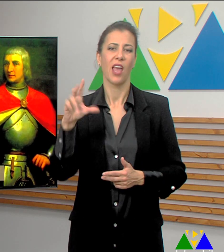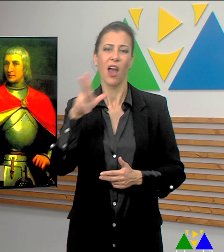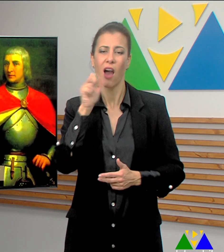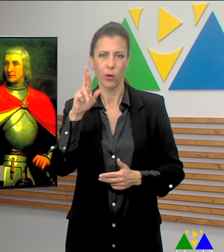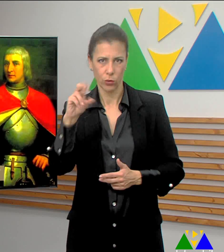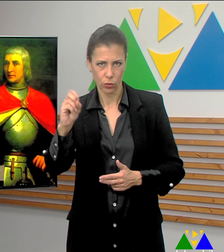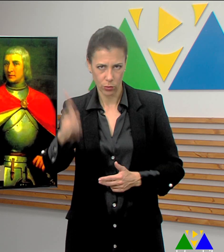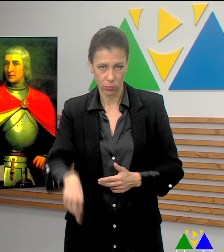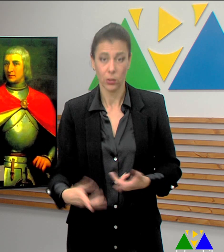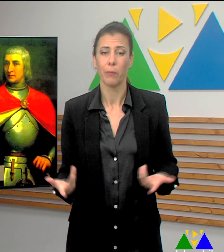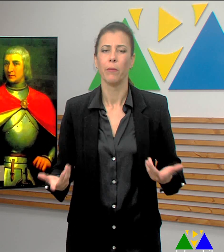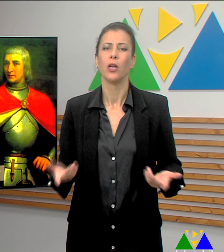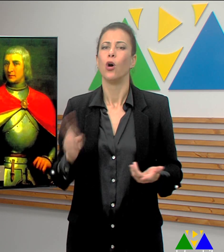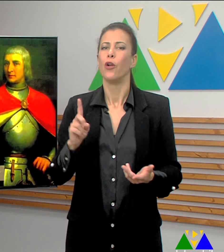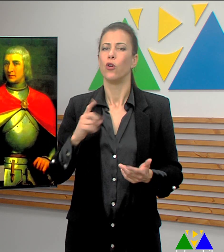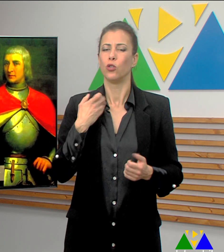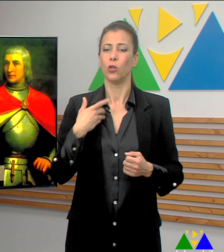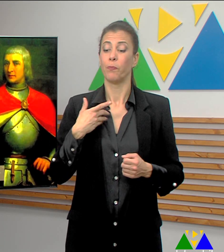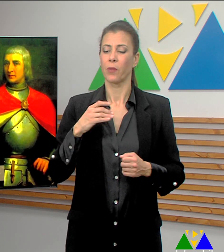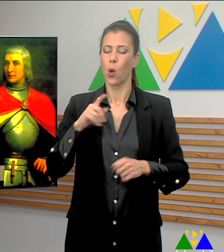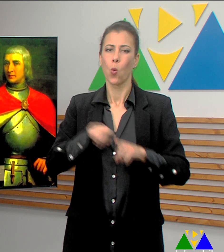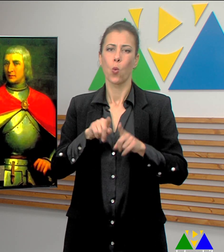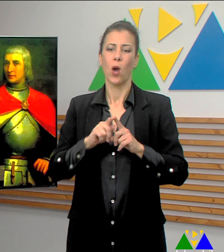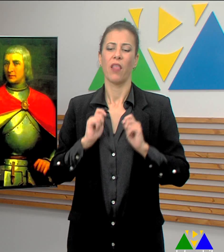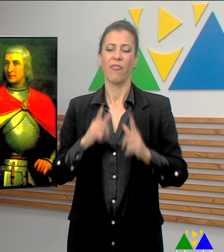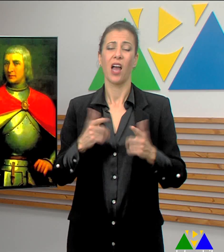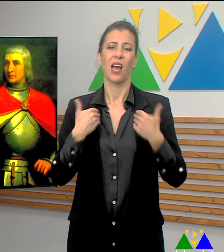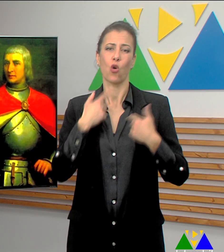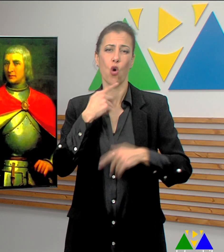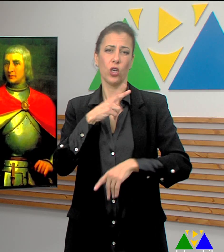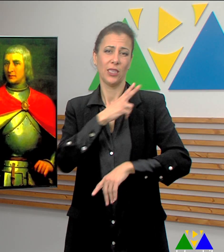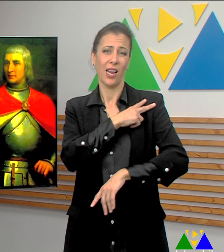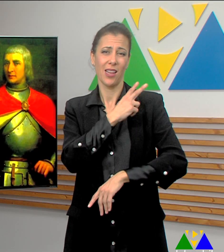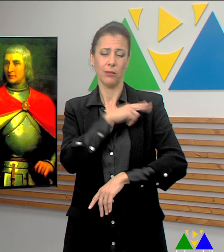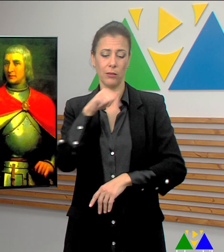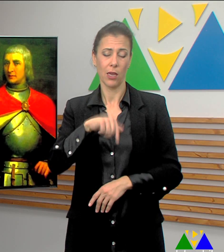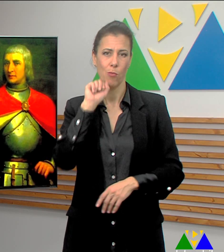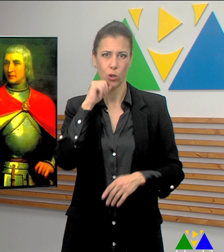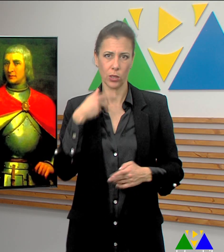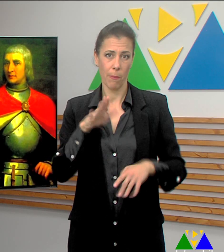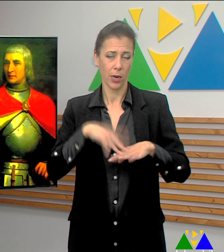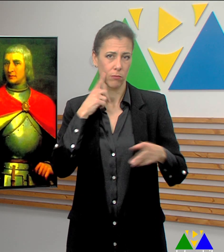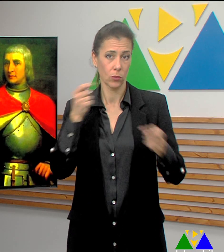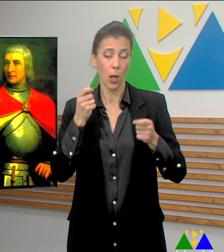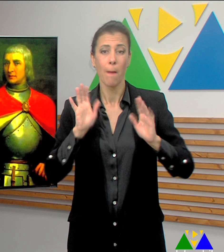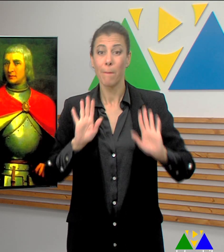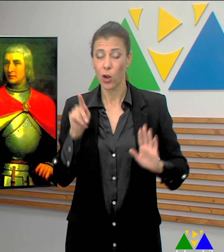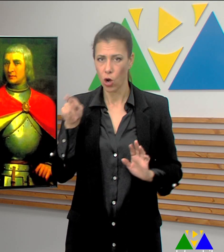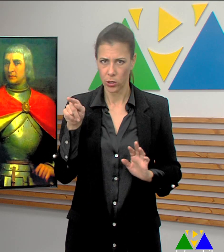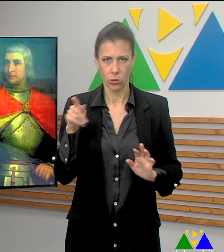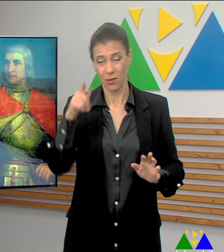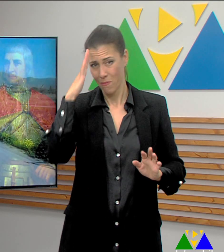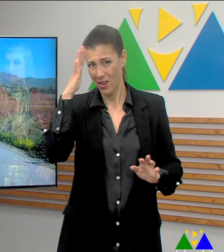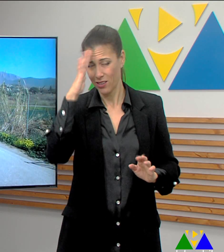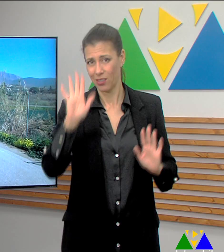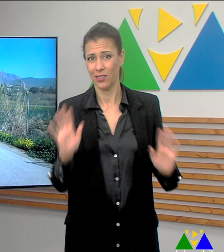que no lo ejercían directamente, tenían sus tenientes, ¿no?, que estaban aquí en Motril. Pero ellos, nos podemos